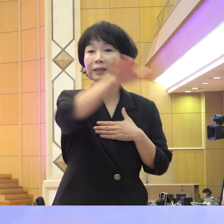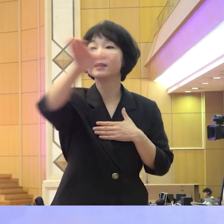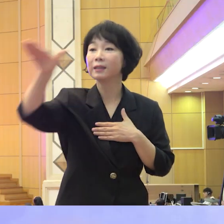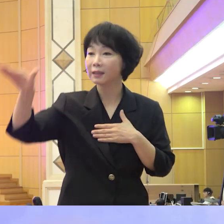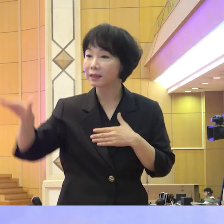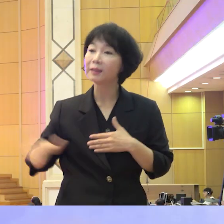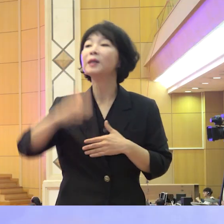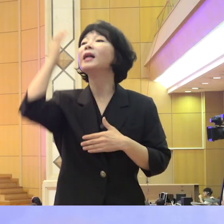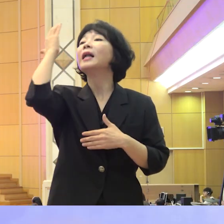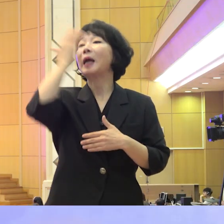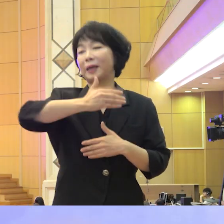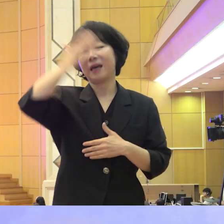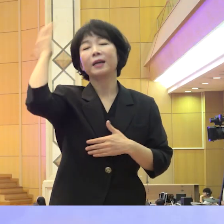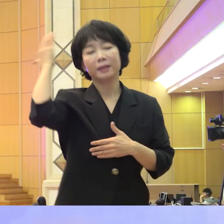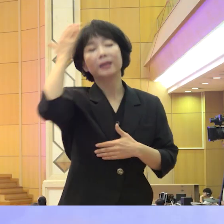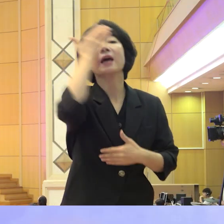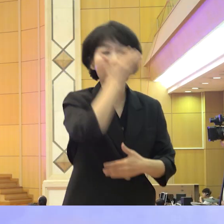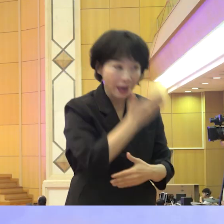우리를